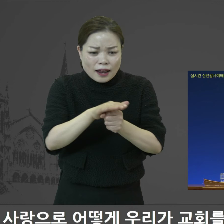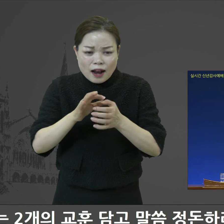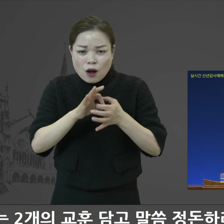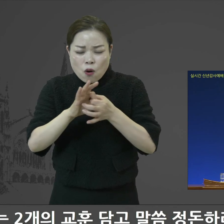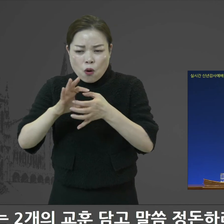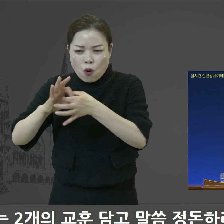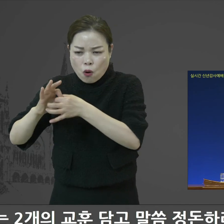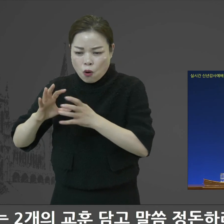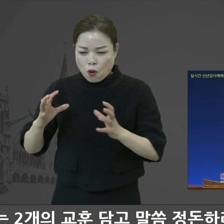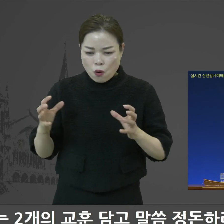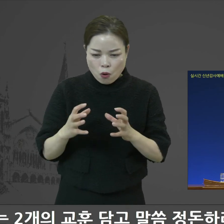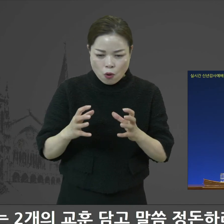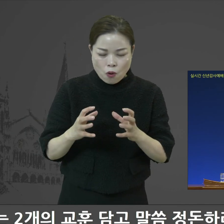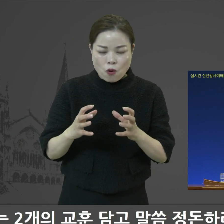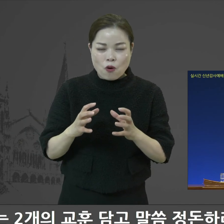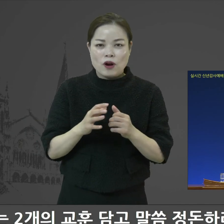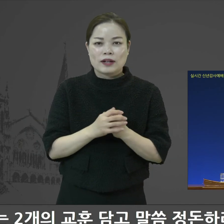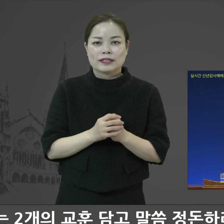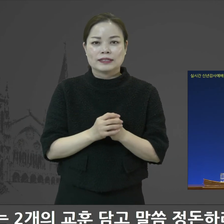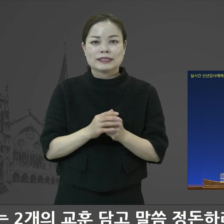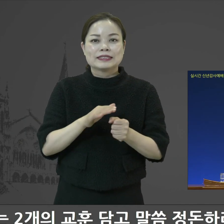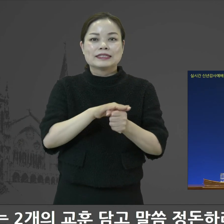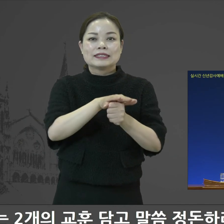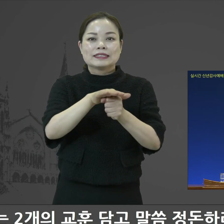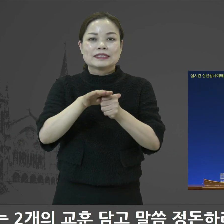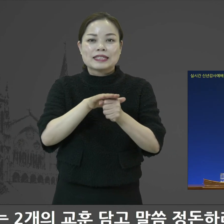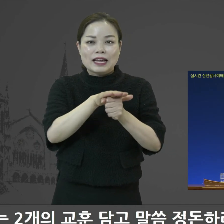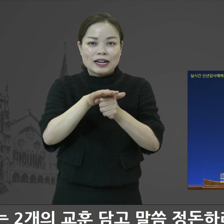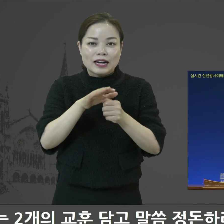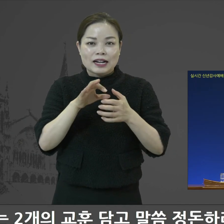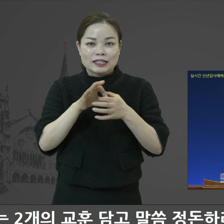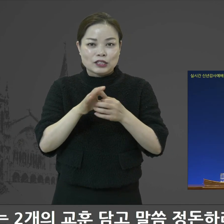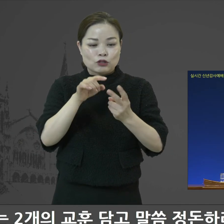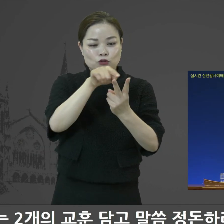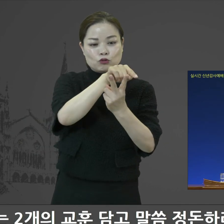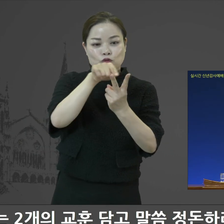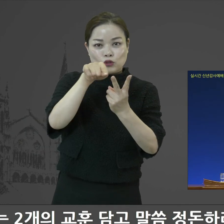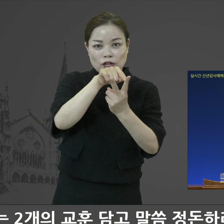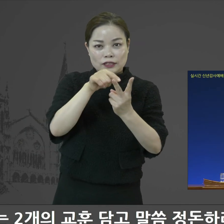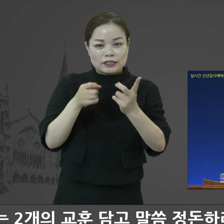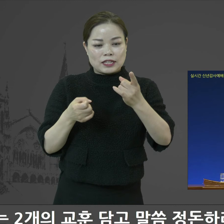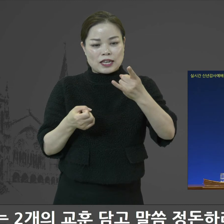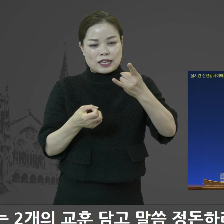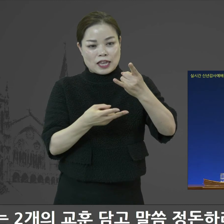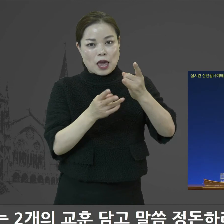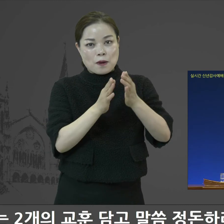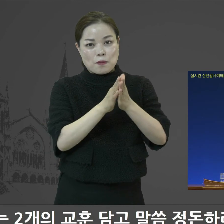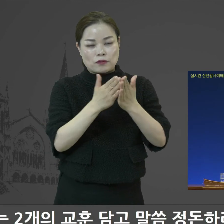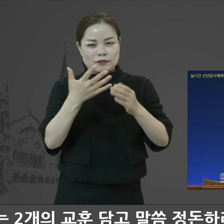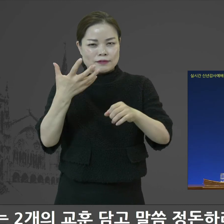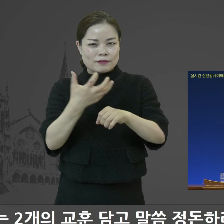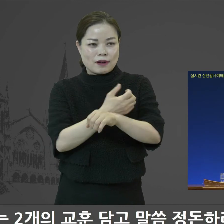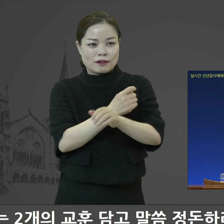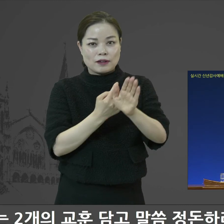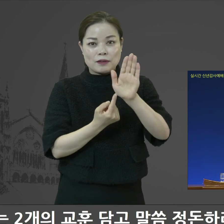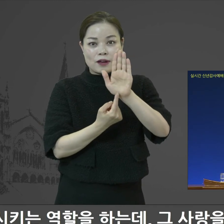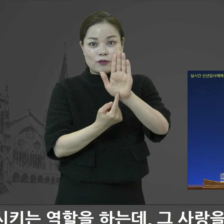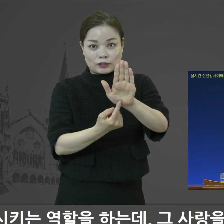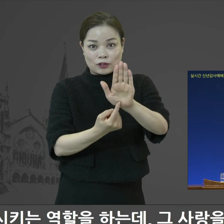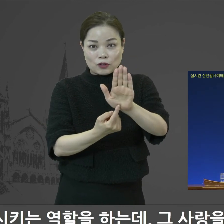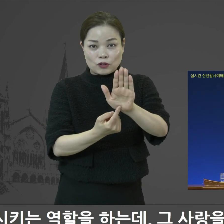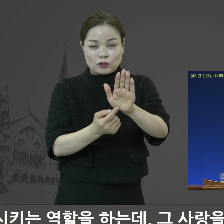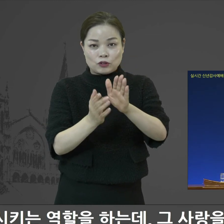유통시키는 역할을 해야 되는데, 그 사랑을 유통시킬 때 두 가지를 에베소서는 굉장히 많이 강조했습니다. 오늘